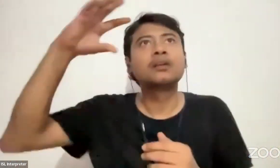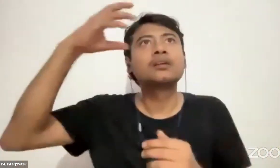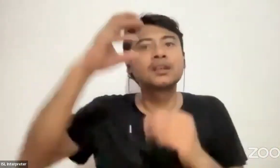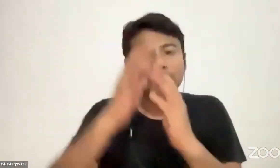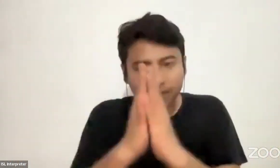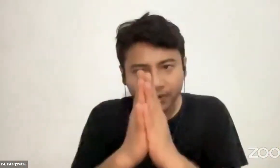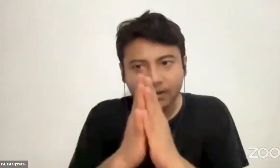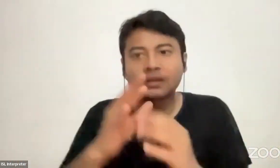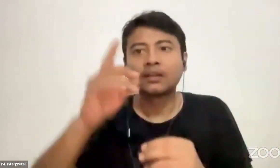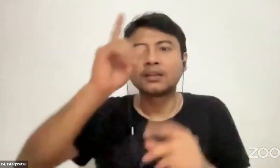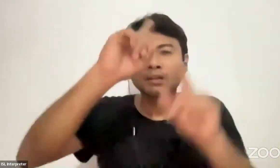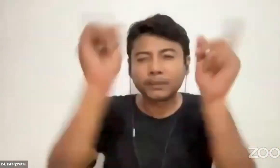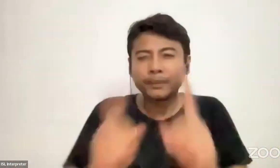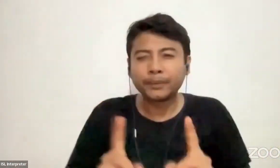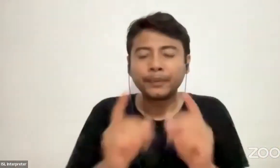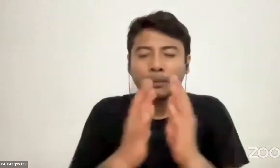हैं।